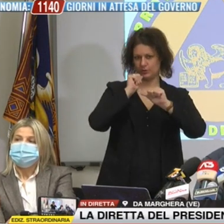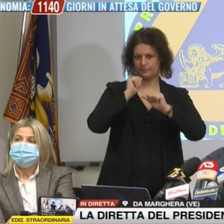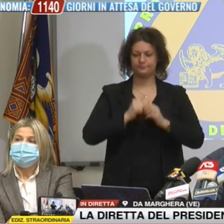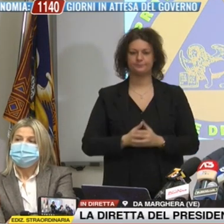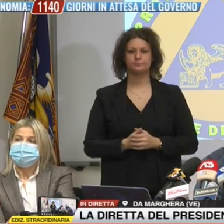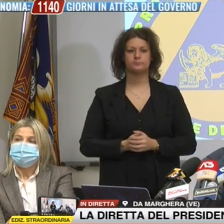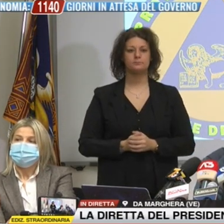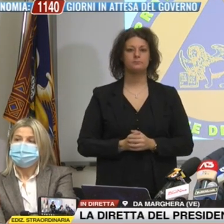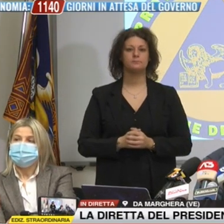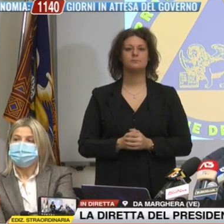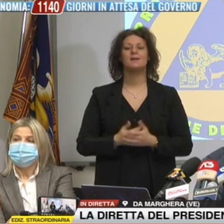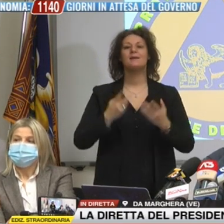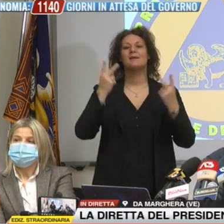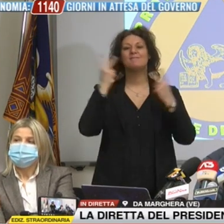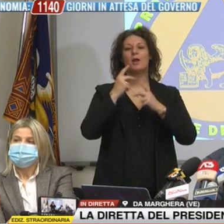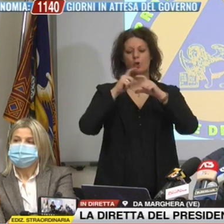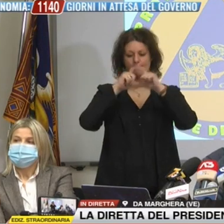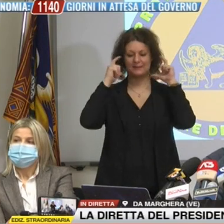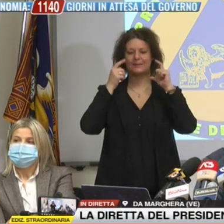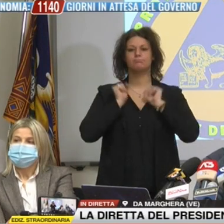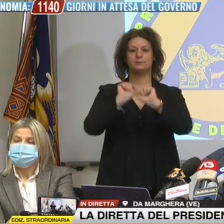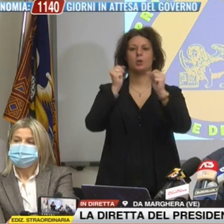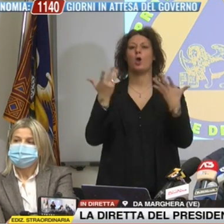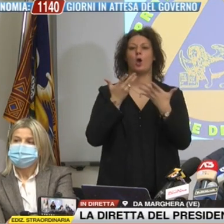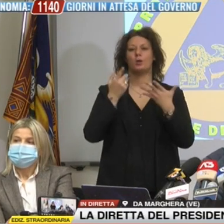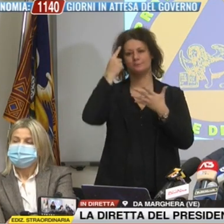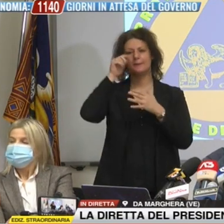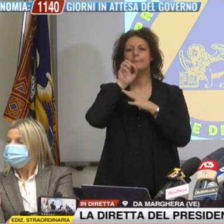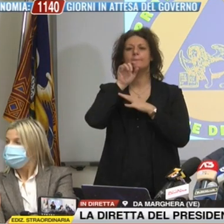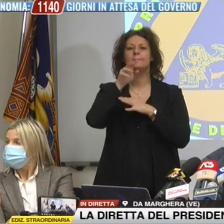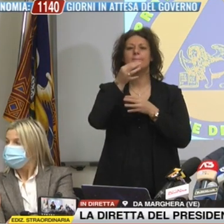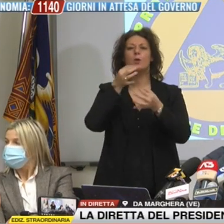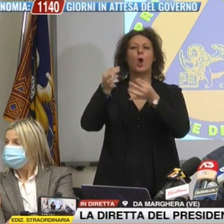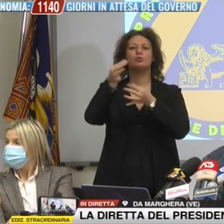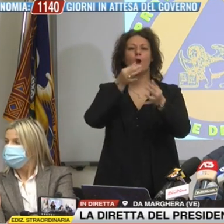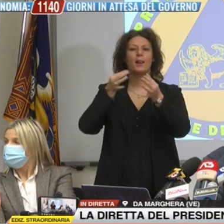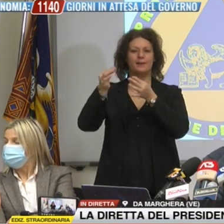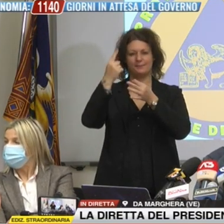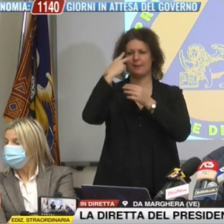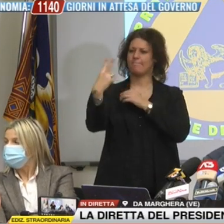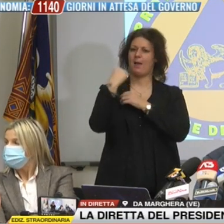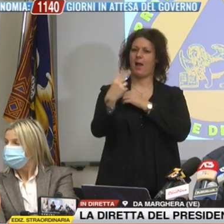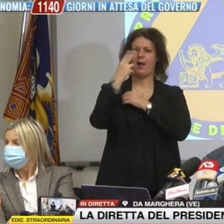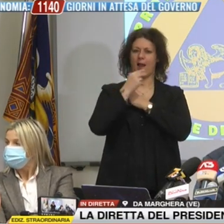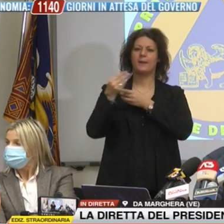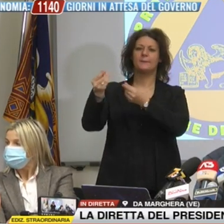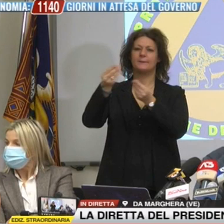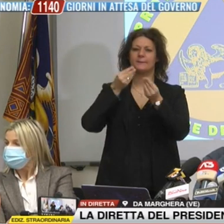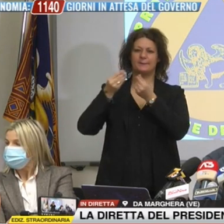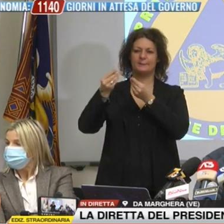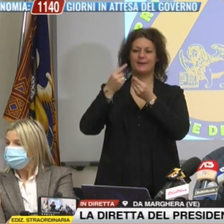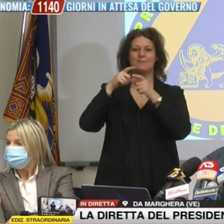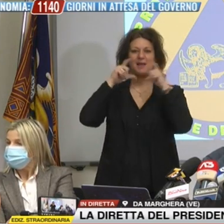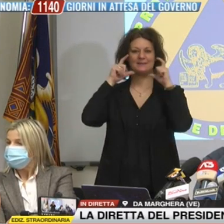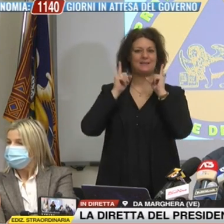sono la via di contagio principale tra le persone quando si parla, e quindi anche